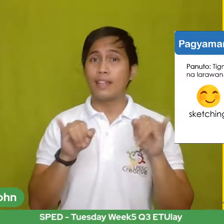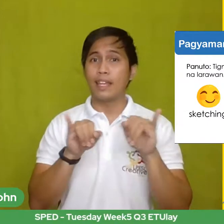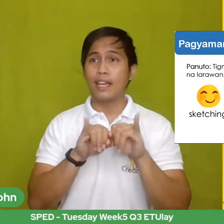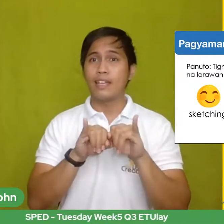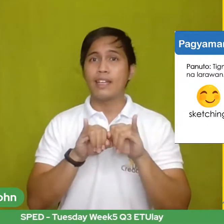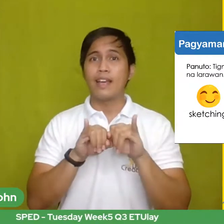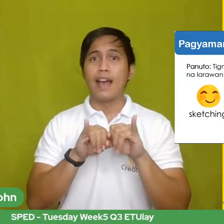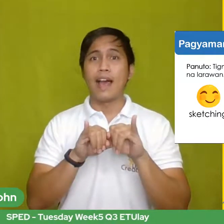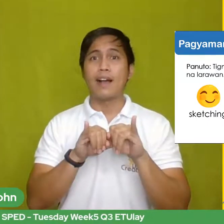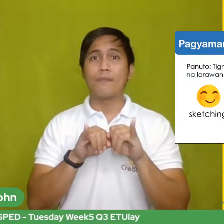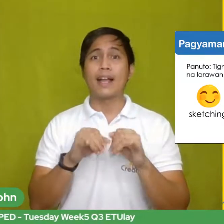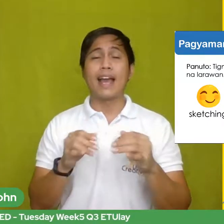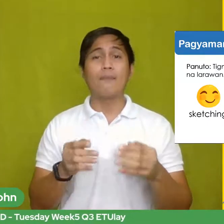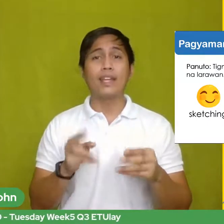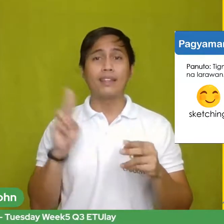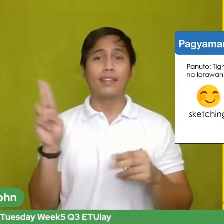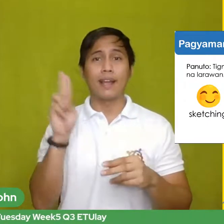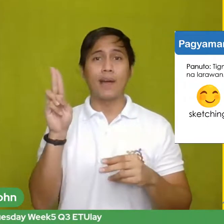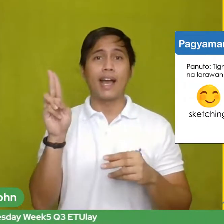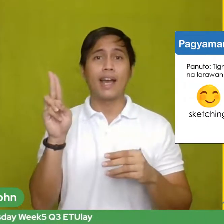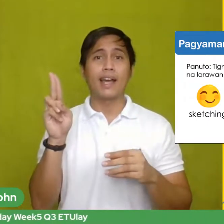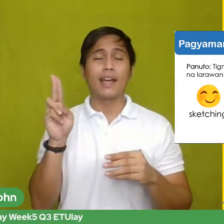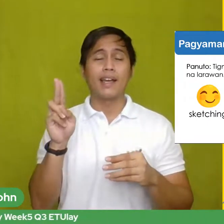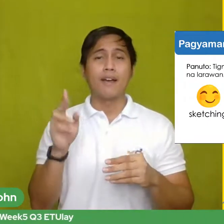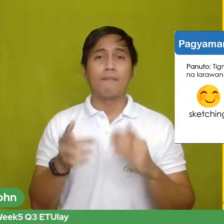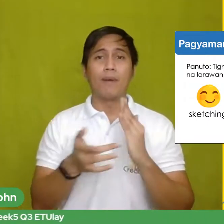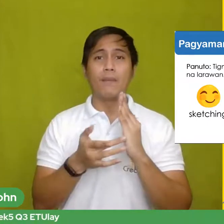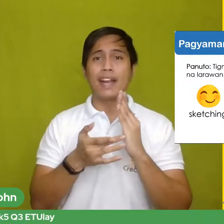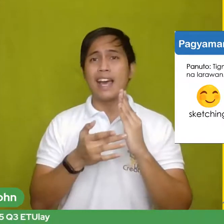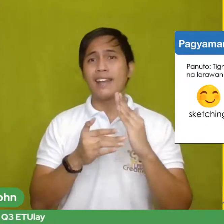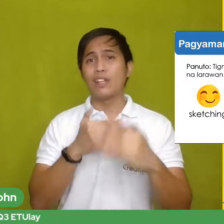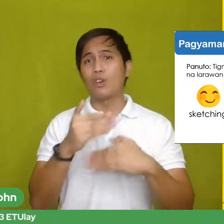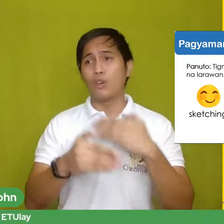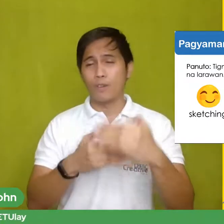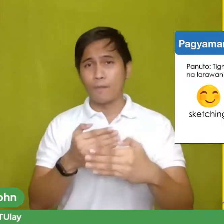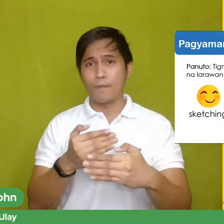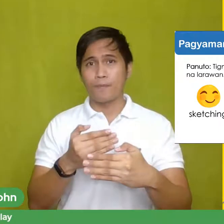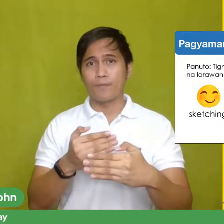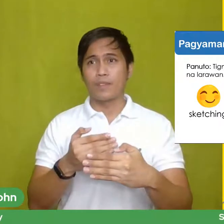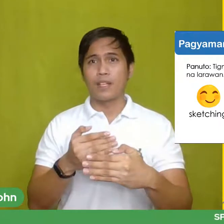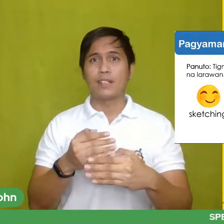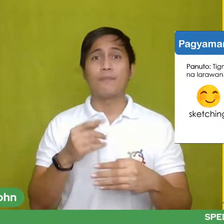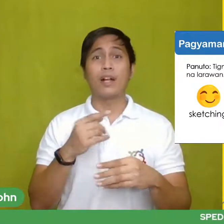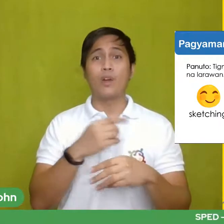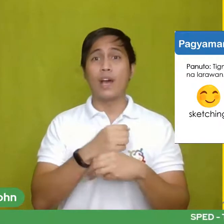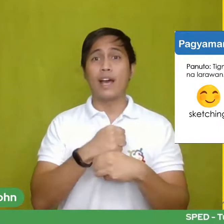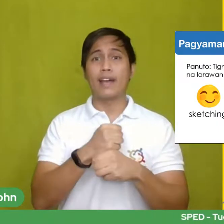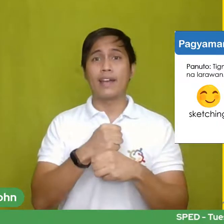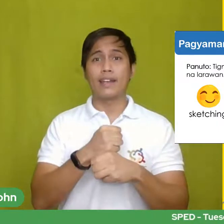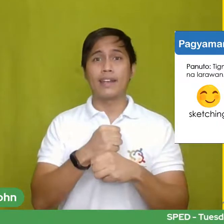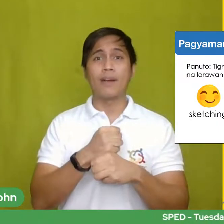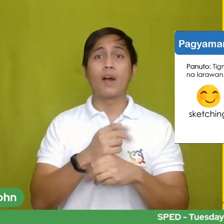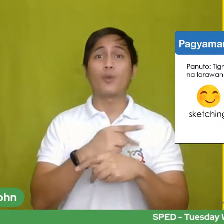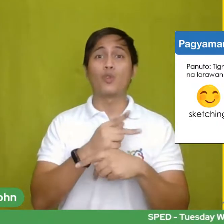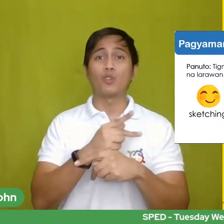importante ang paggamit ng mga pamamaraan na ito sa paggawa ng mga produktong